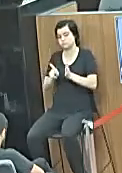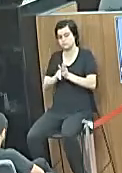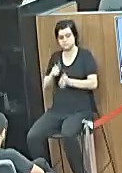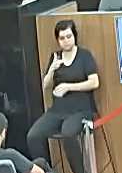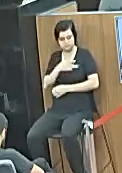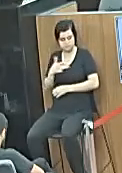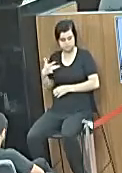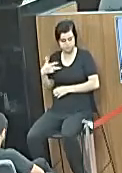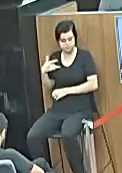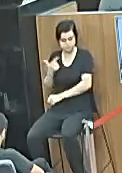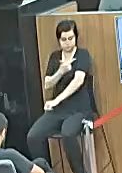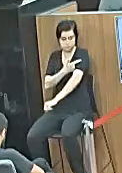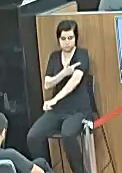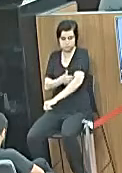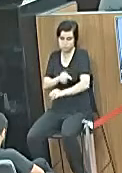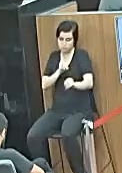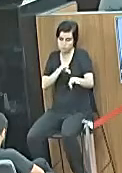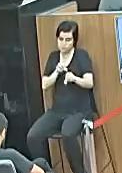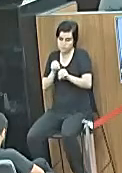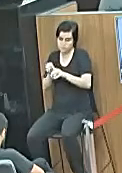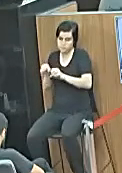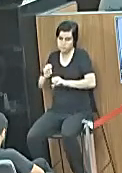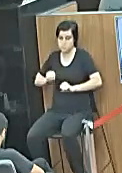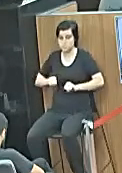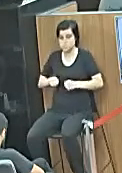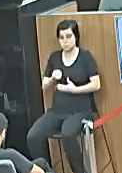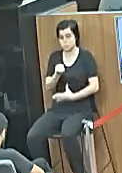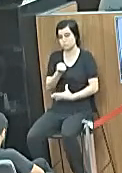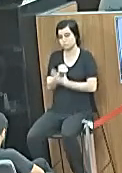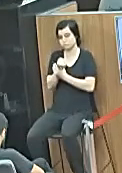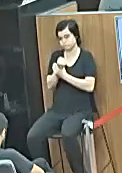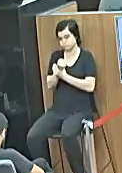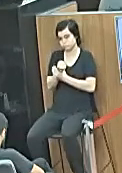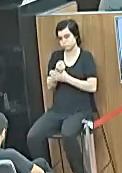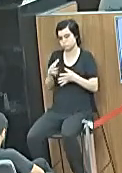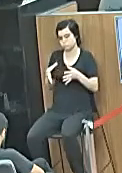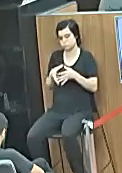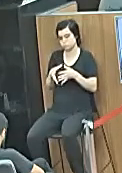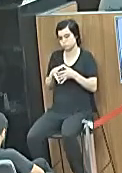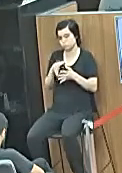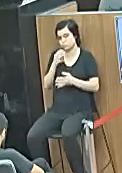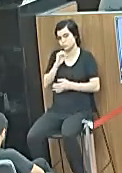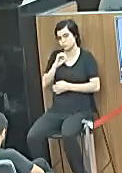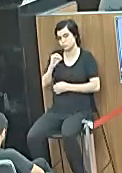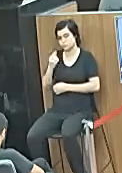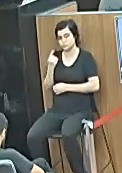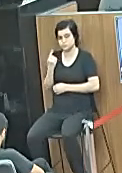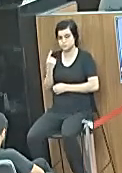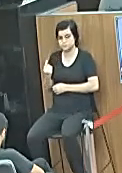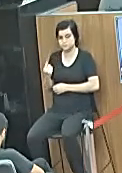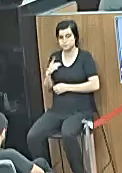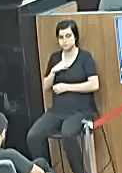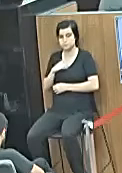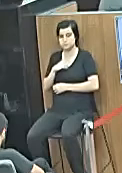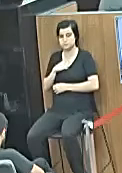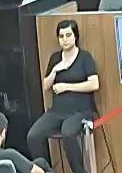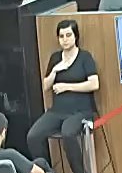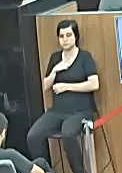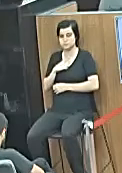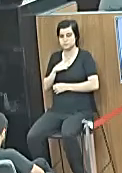educação e segurança pública do programa 001 com vistas a